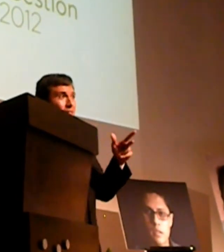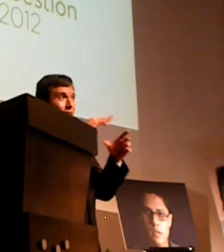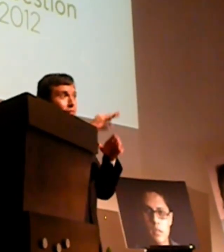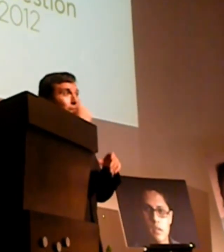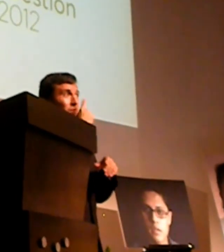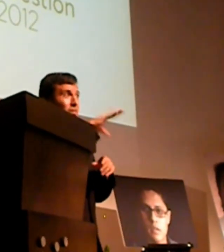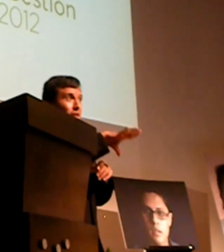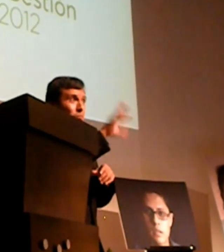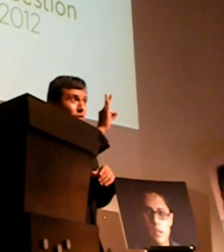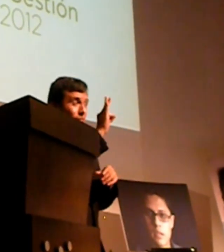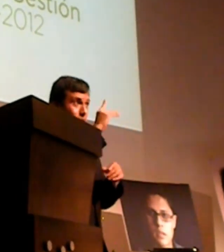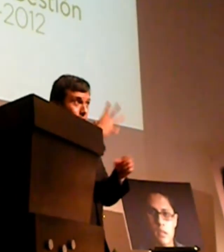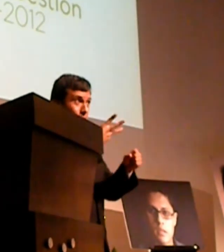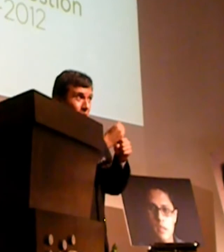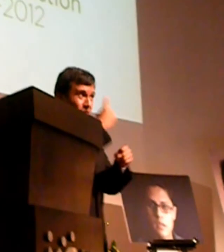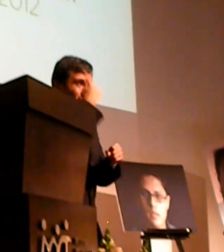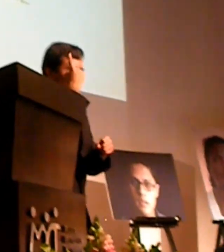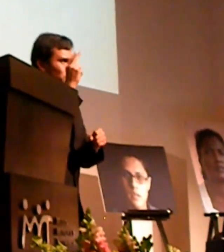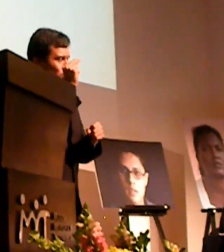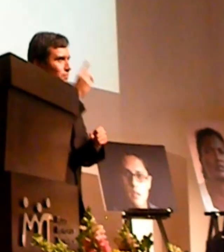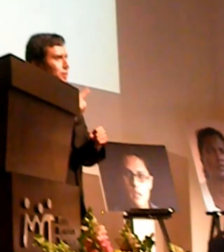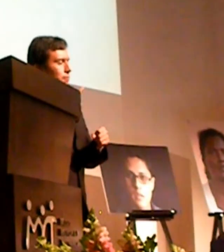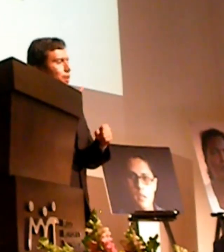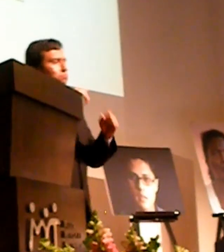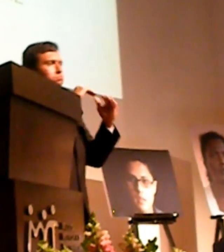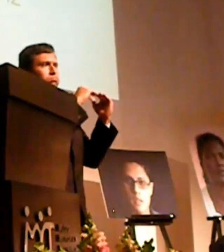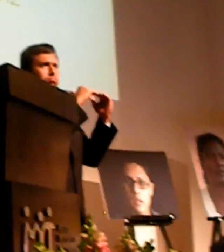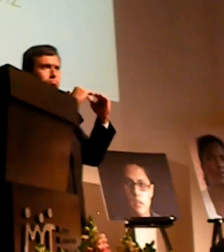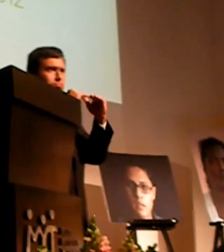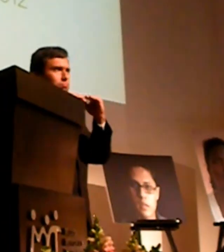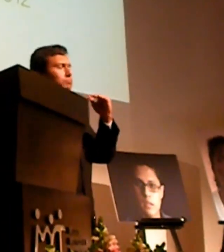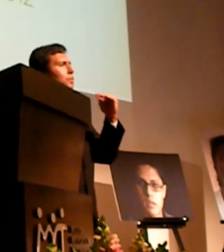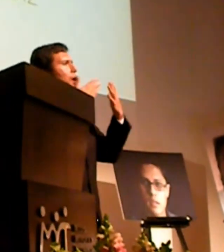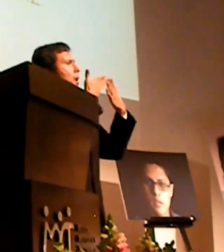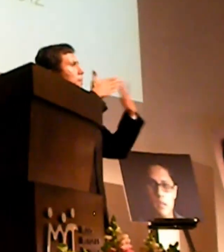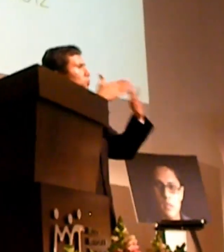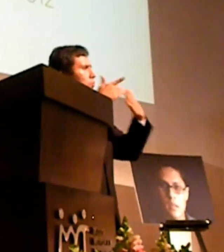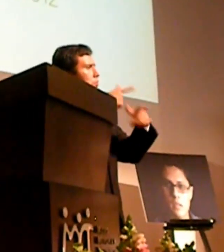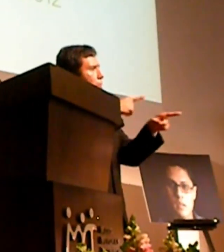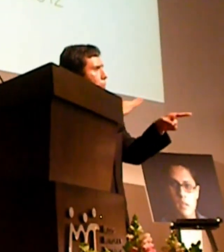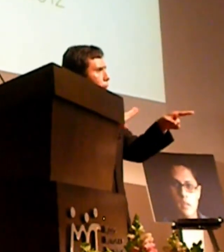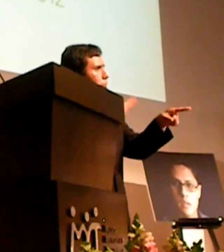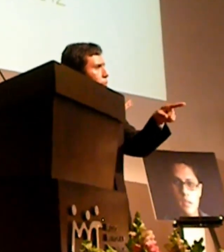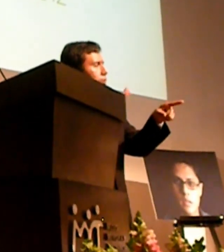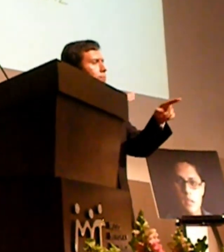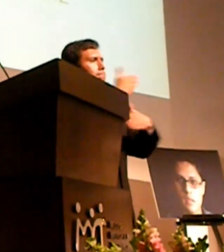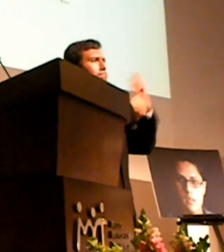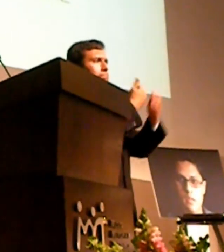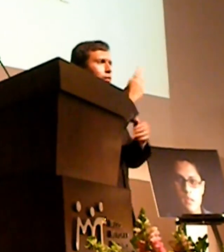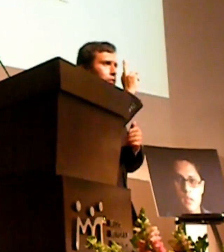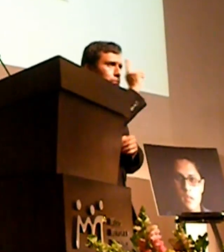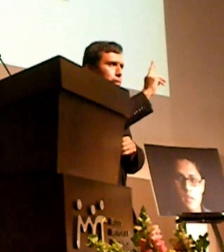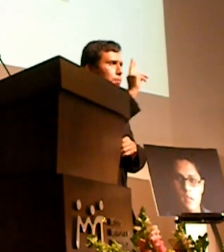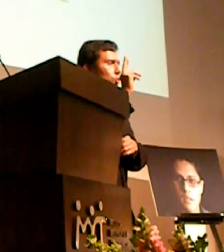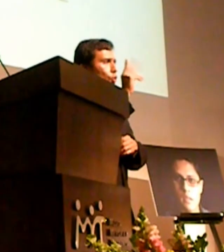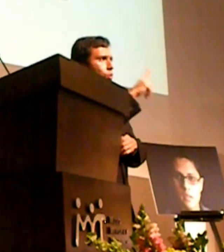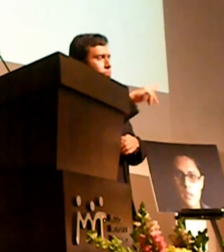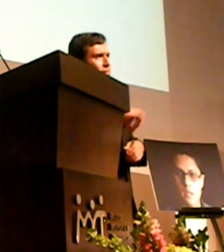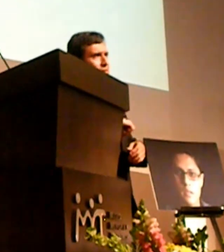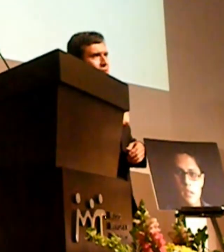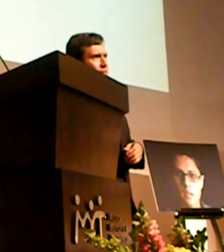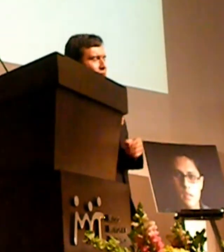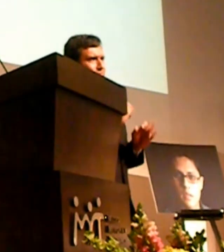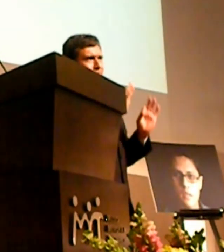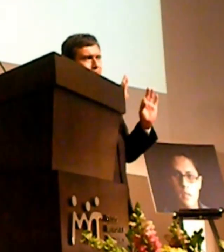de iguales, de reconocimiento, de apertura a la posibilidad, de respeto y de dignidad. Es complejo cuando